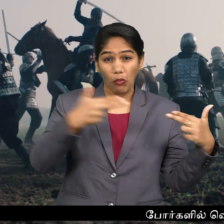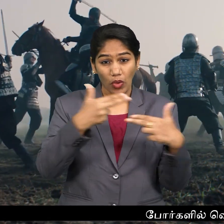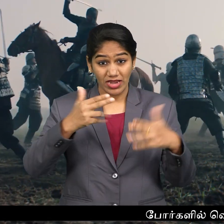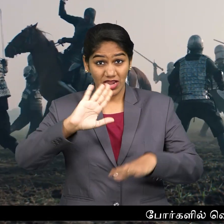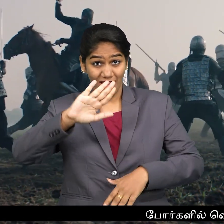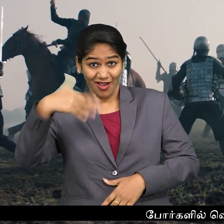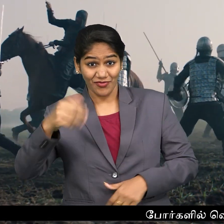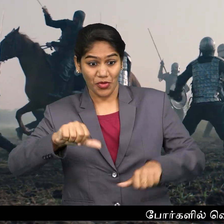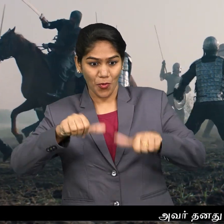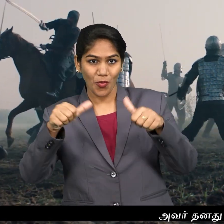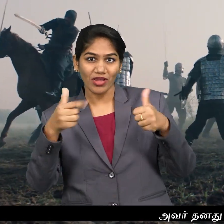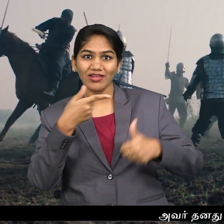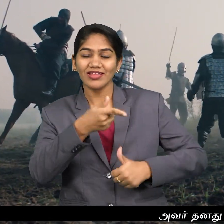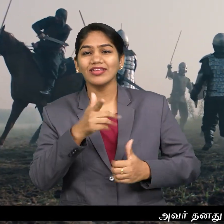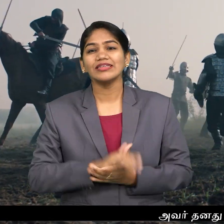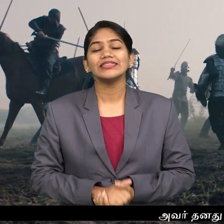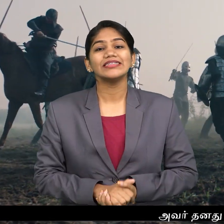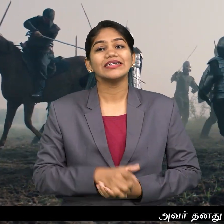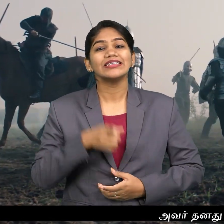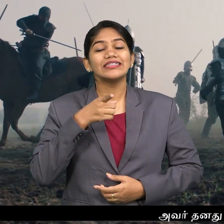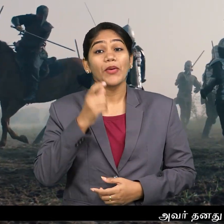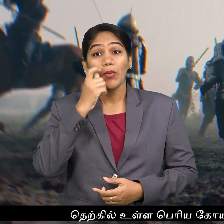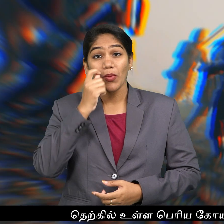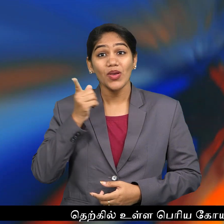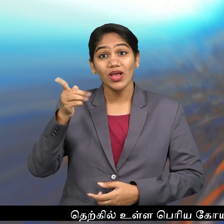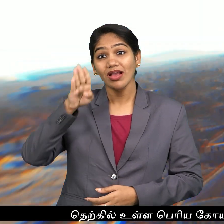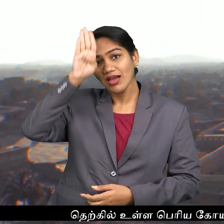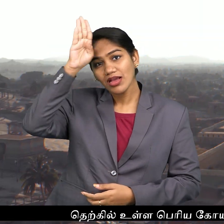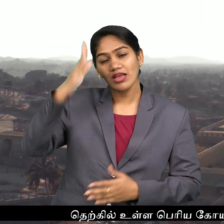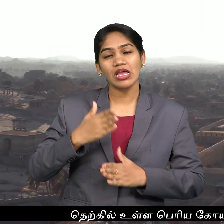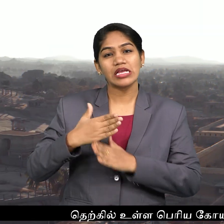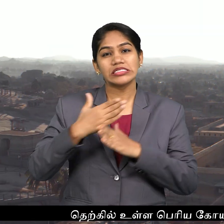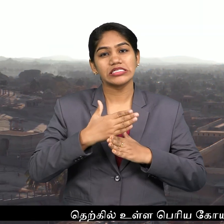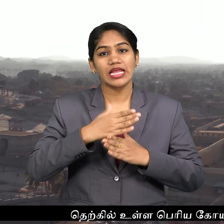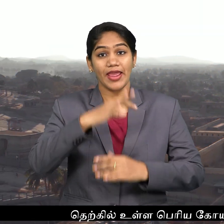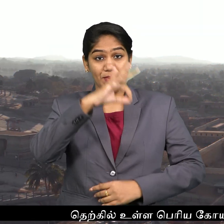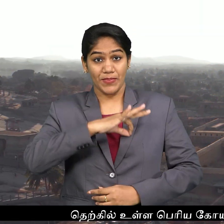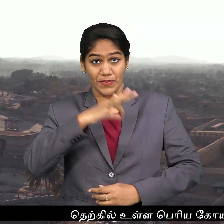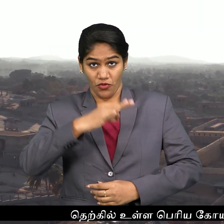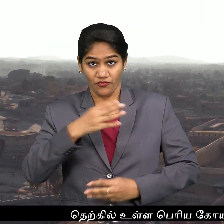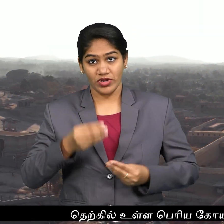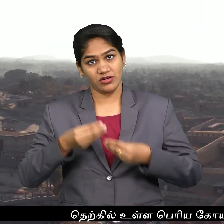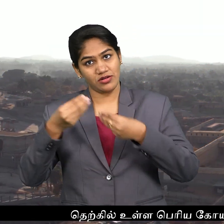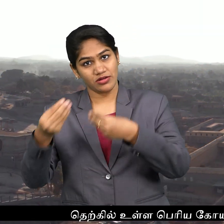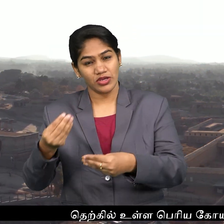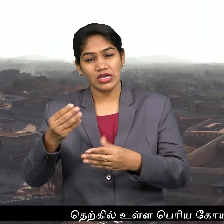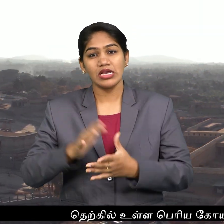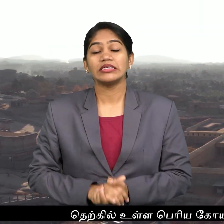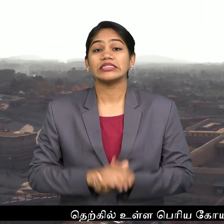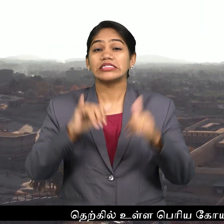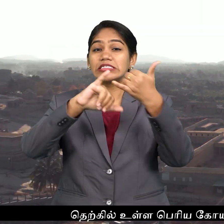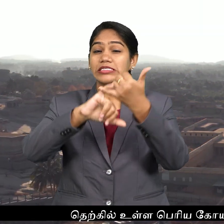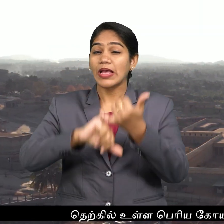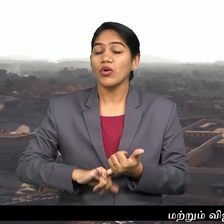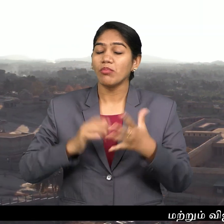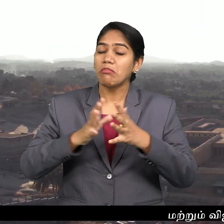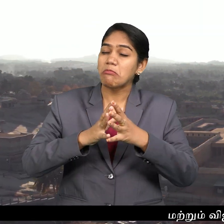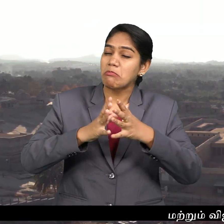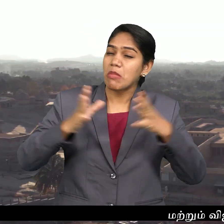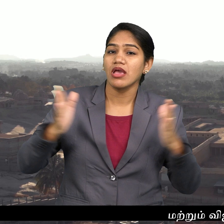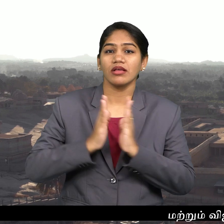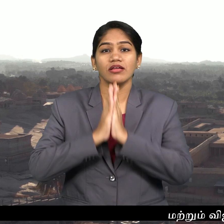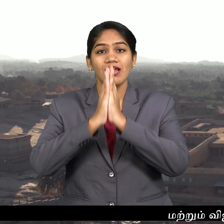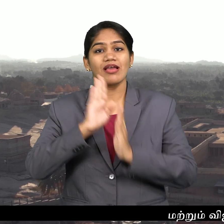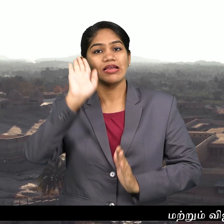போர்களில் வெற்றி பெற்ற பிறகு அவர் தனது பொக்கிஷத்தை தெற்கில் உள்ள பெரிய கோவில்களுடன் பகிர்ந்து கொண்டார்